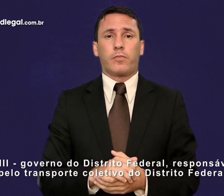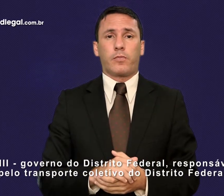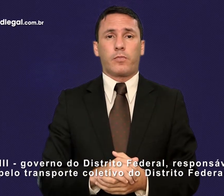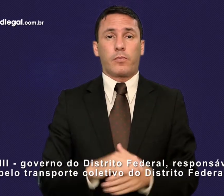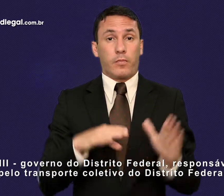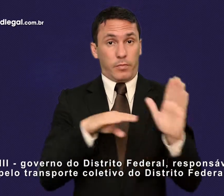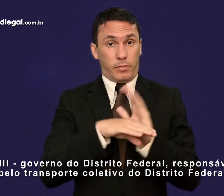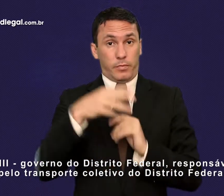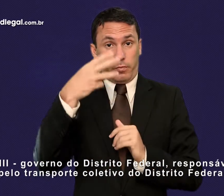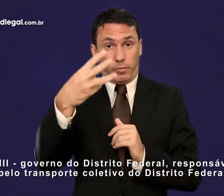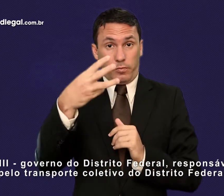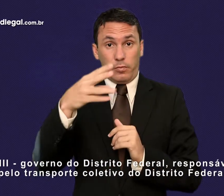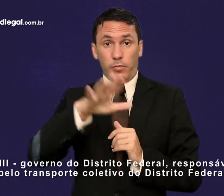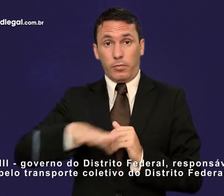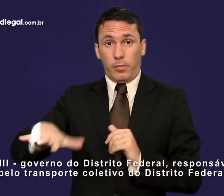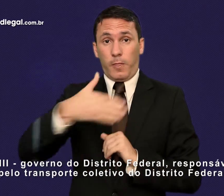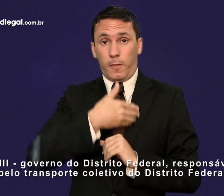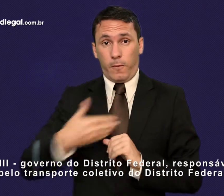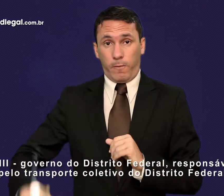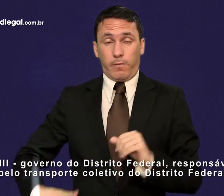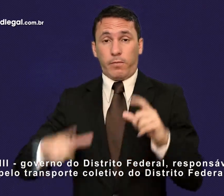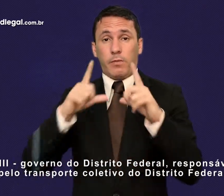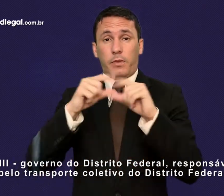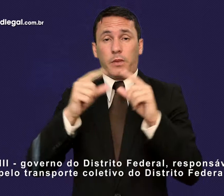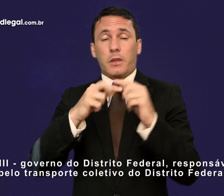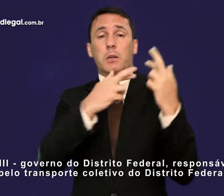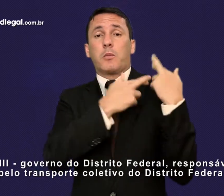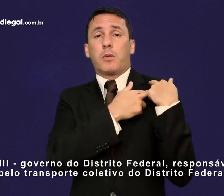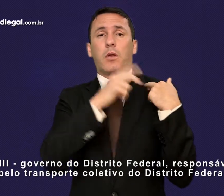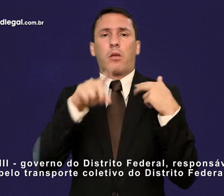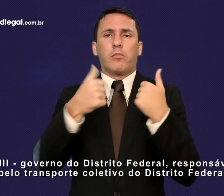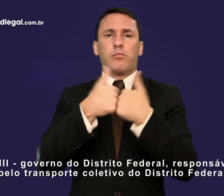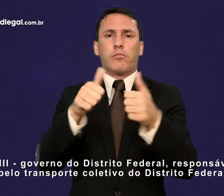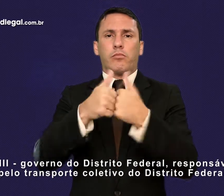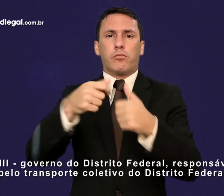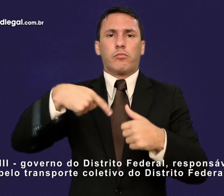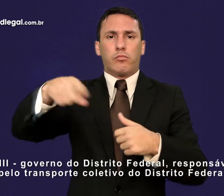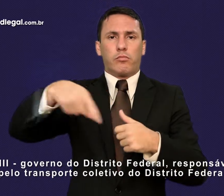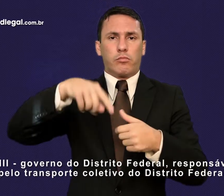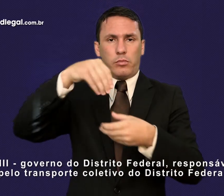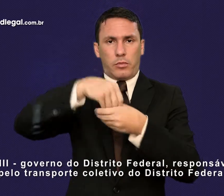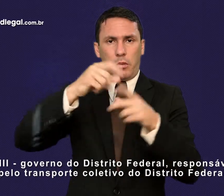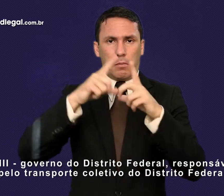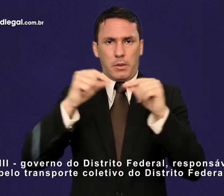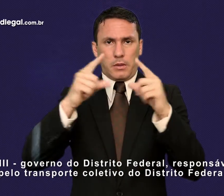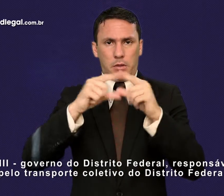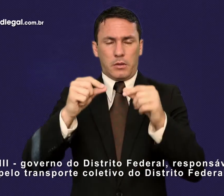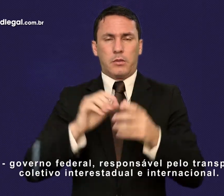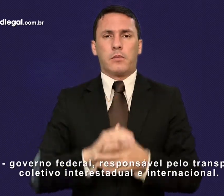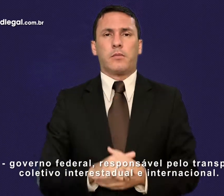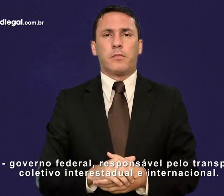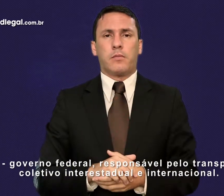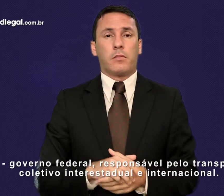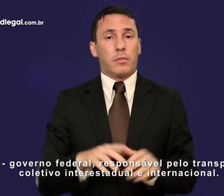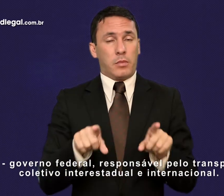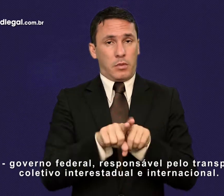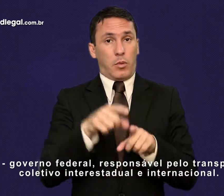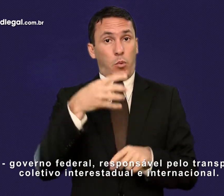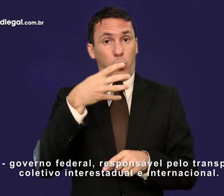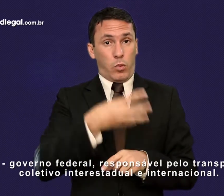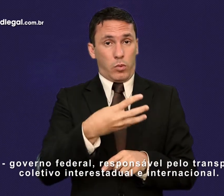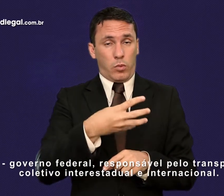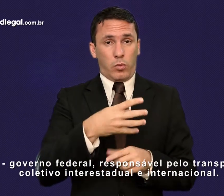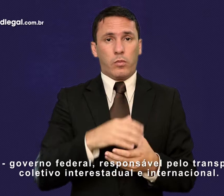3. Governo do Distrito Federal, responsável pelo transporte coletivo do Distrito Federal. E, inciso